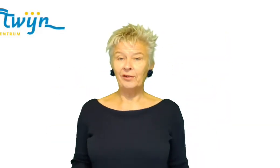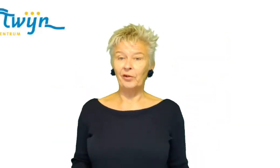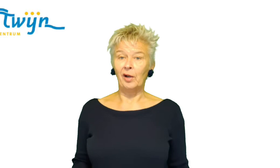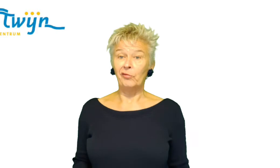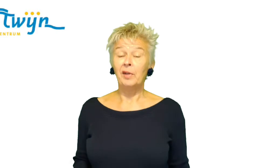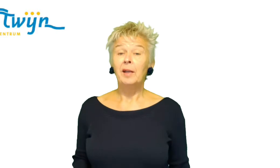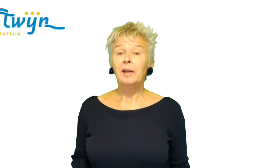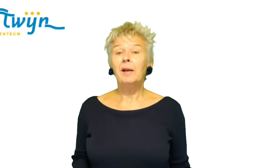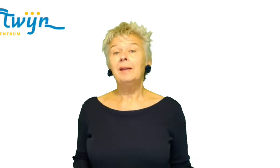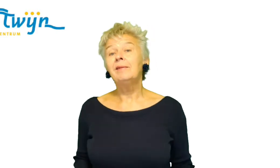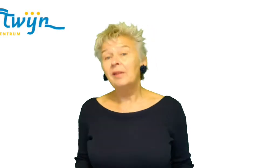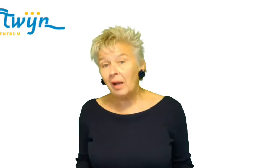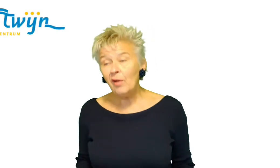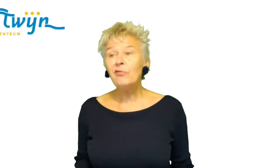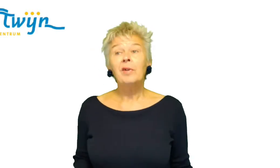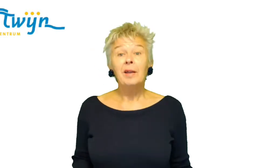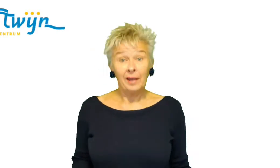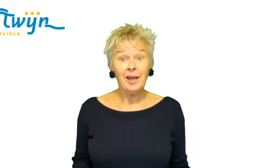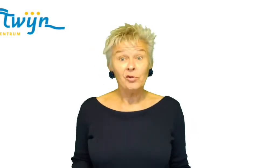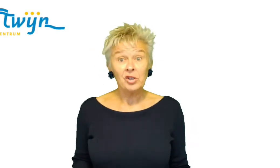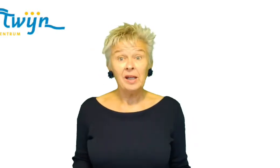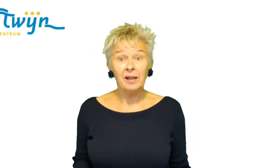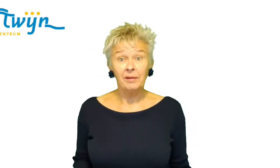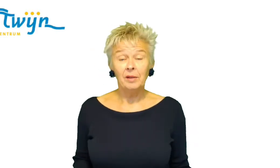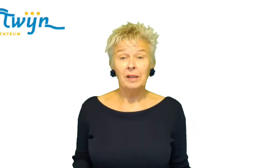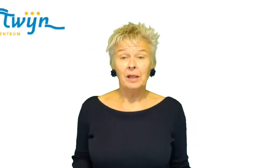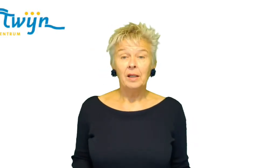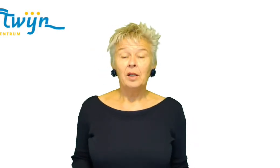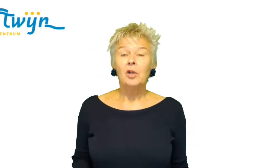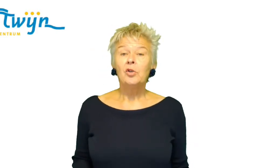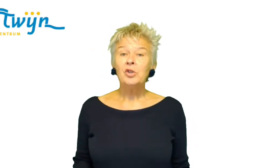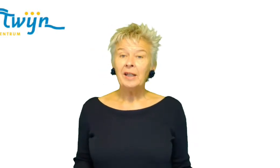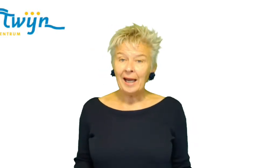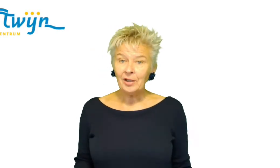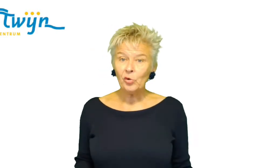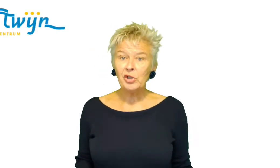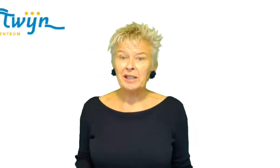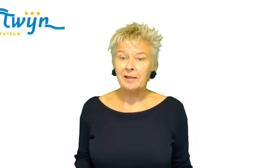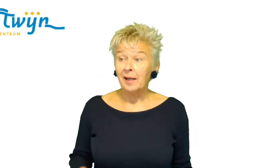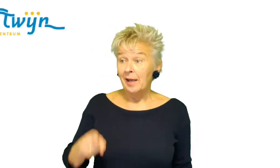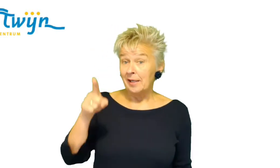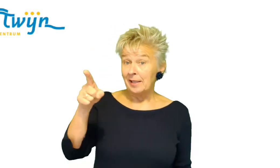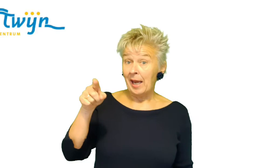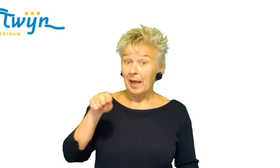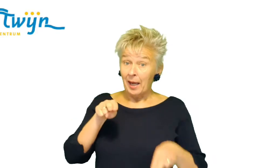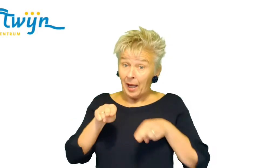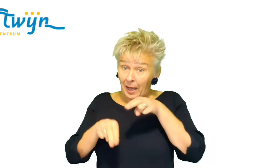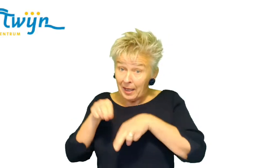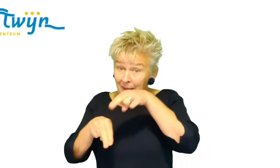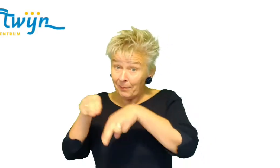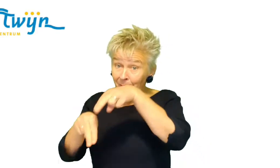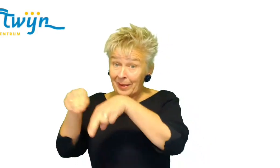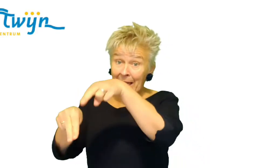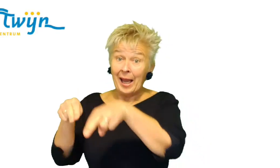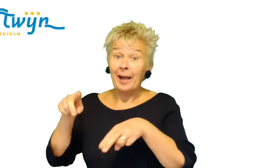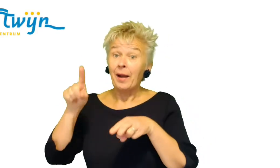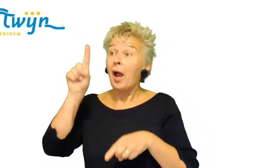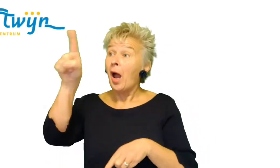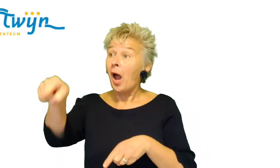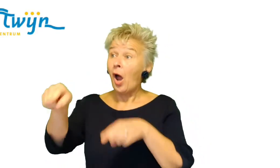draf. Nou, in een draf ga je dus sneller. Dus dat laat je ook zien. Zij liep naar